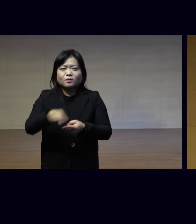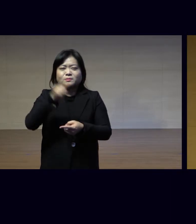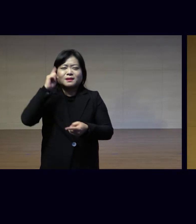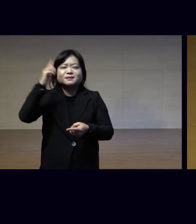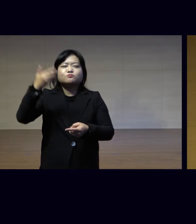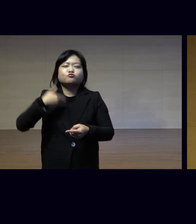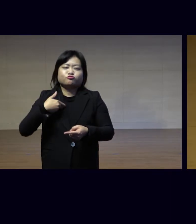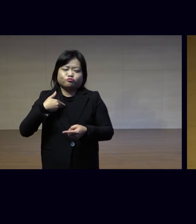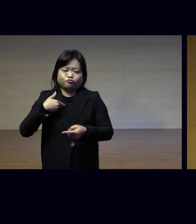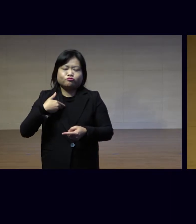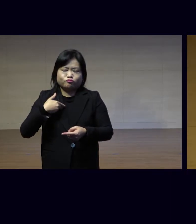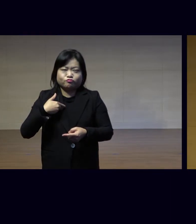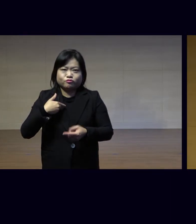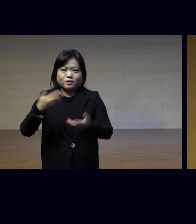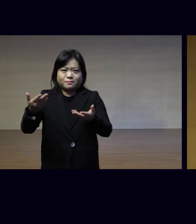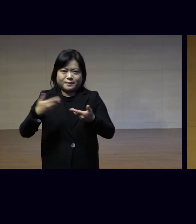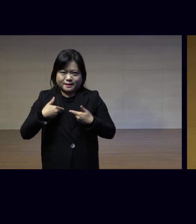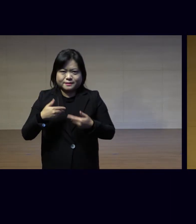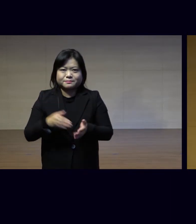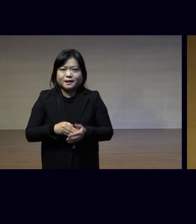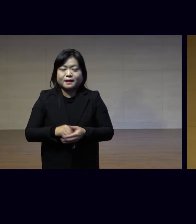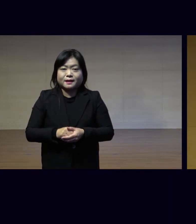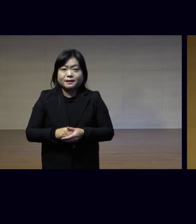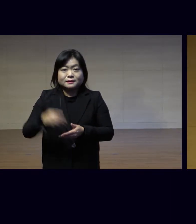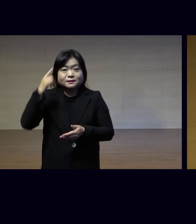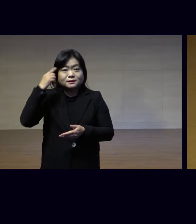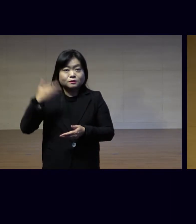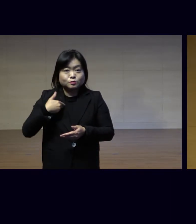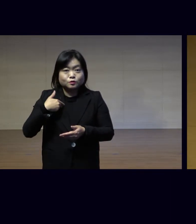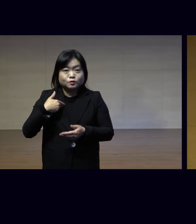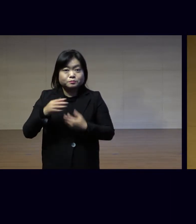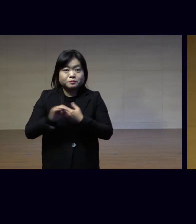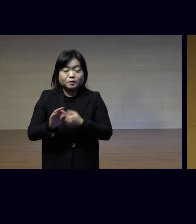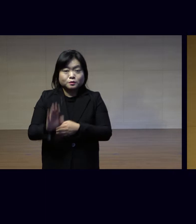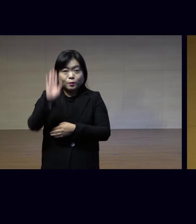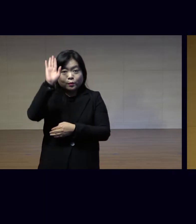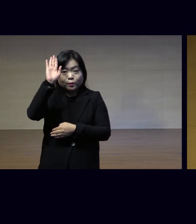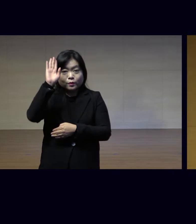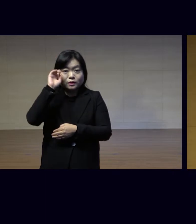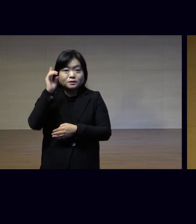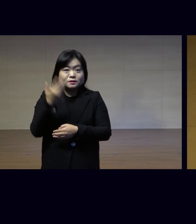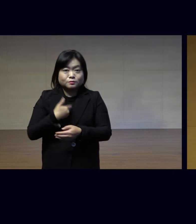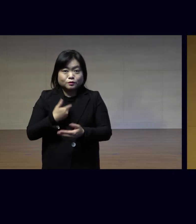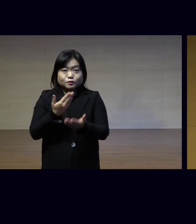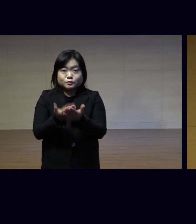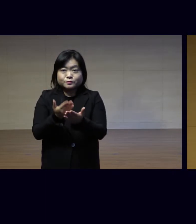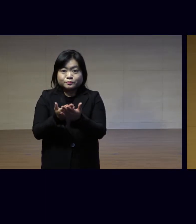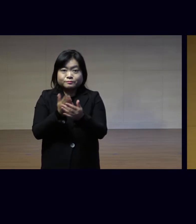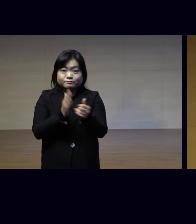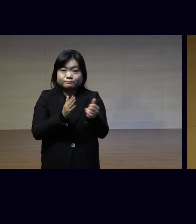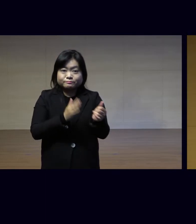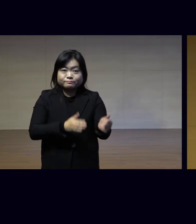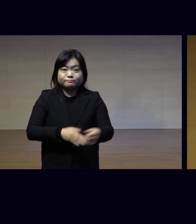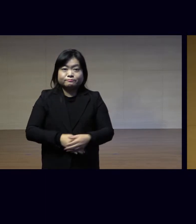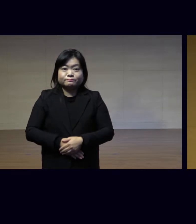받도록 하겠습니다. 네. 질문 있으신 분은 손을 들어주시면 질문할 수 있는 기회를 바로